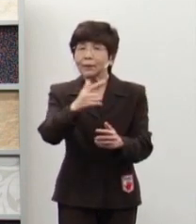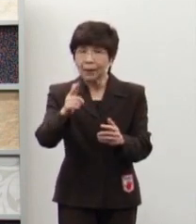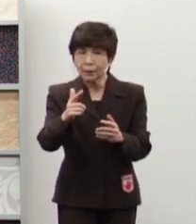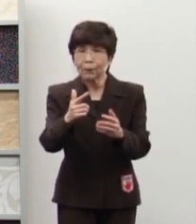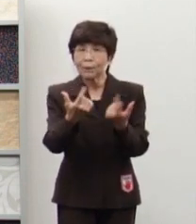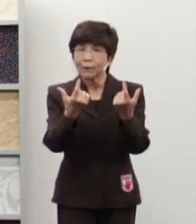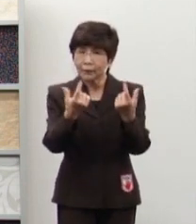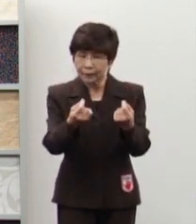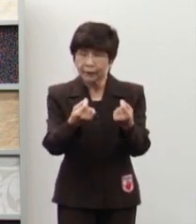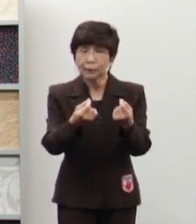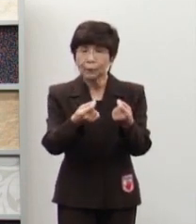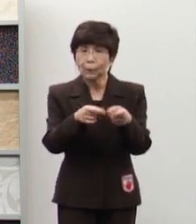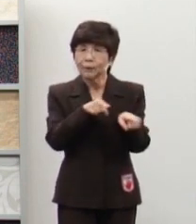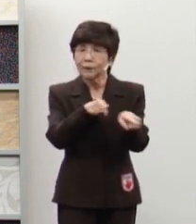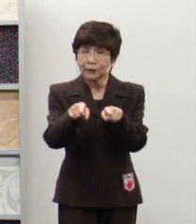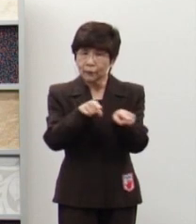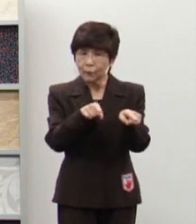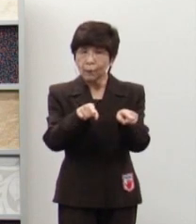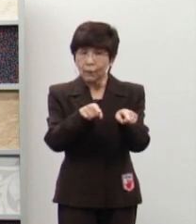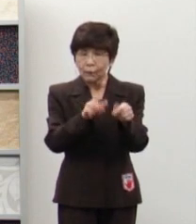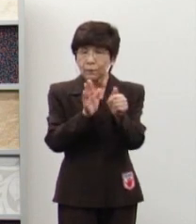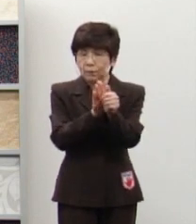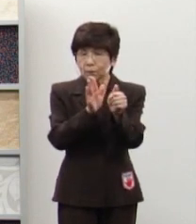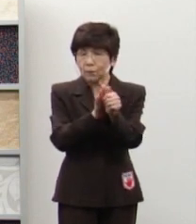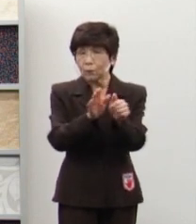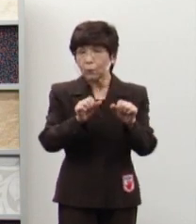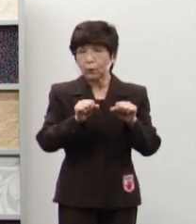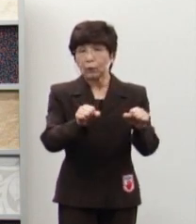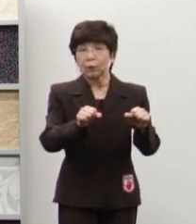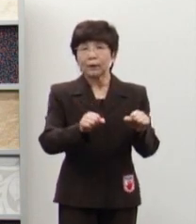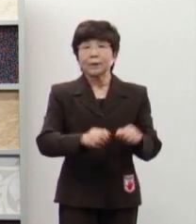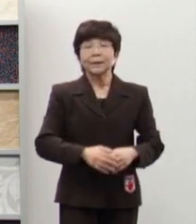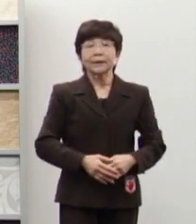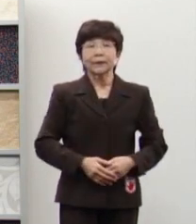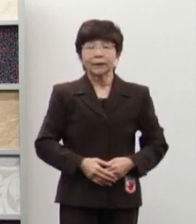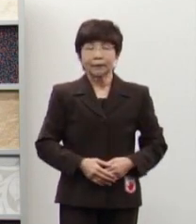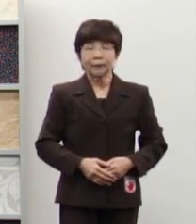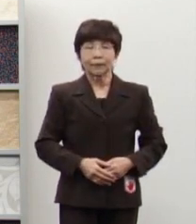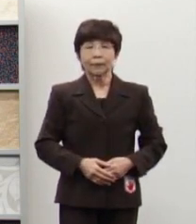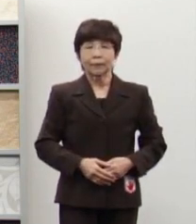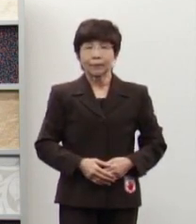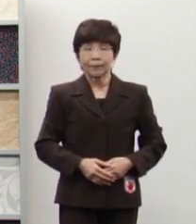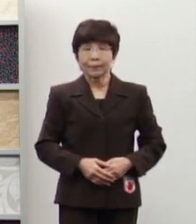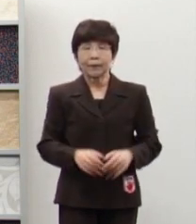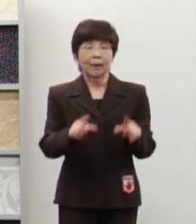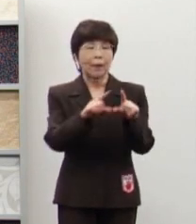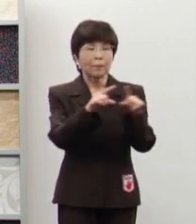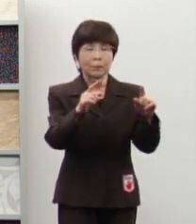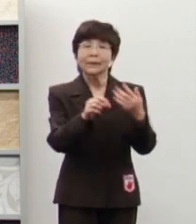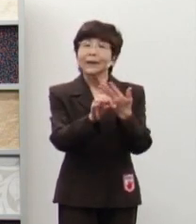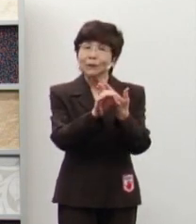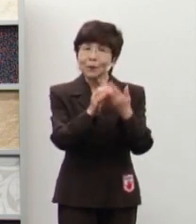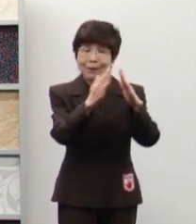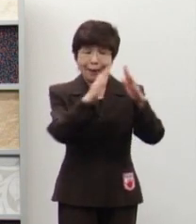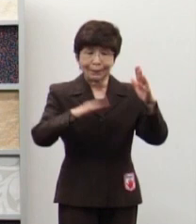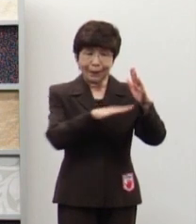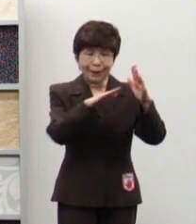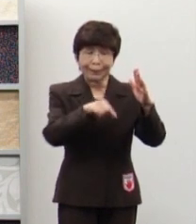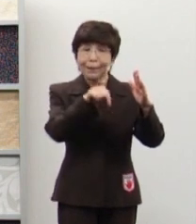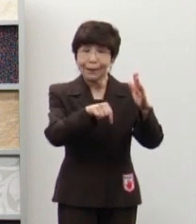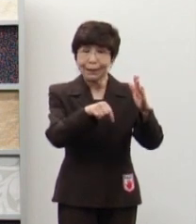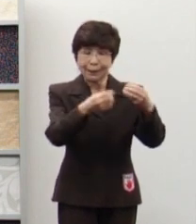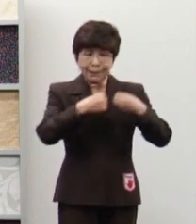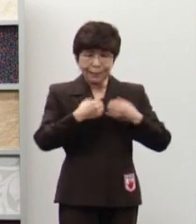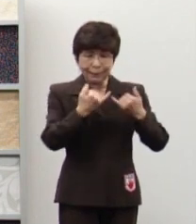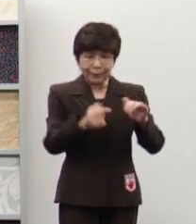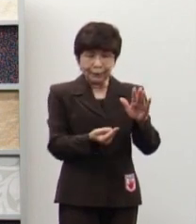対策に関する指導助言を継続的に行ってまいります。 他方におきまして、一般のご家庭で感染者が発生した場合